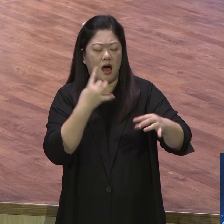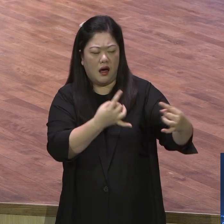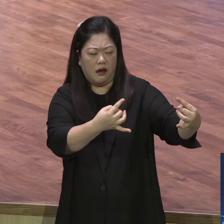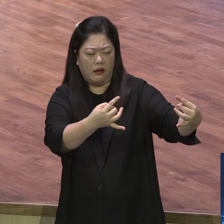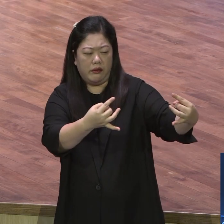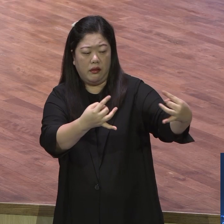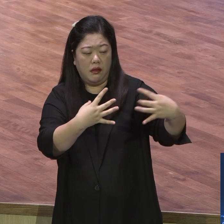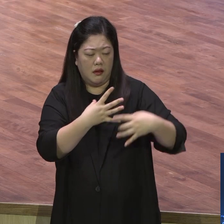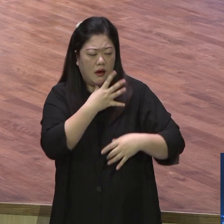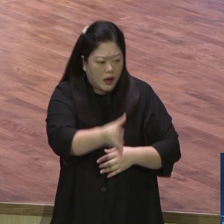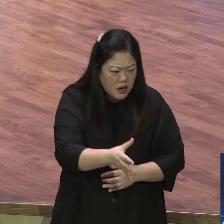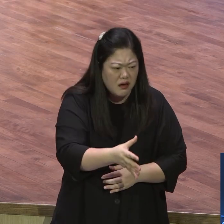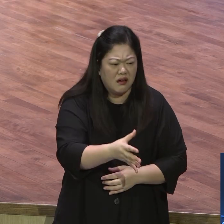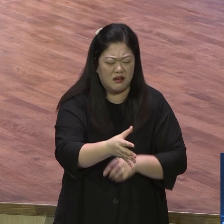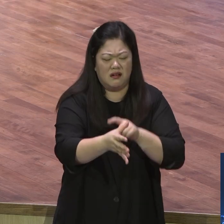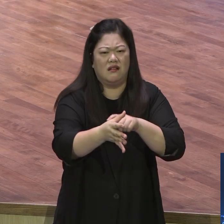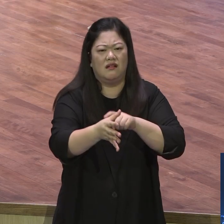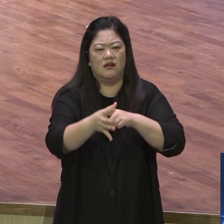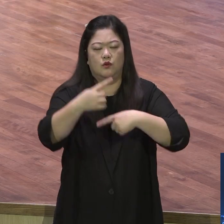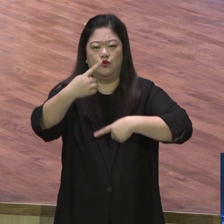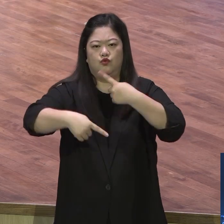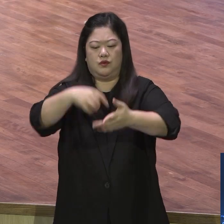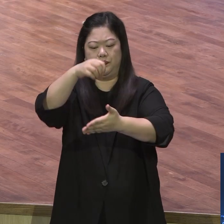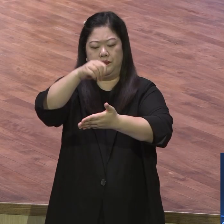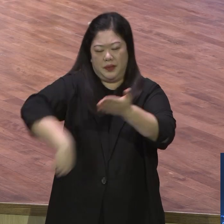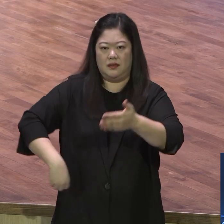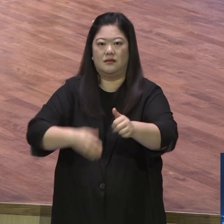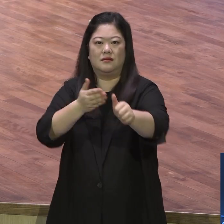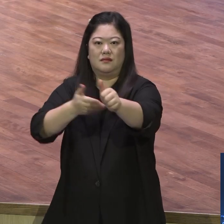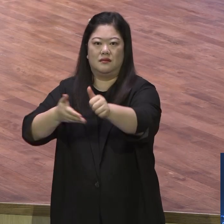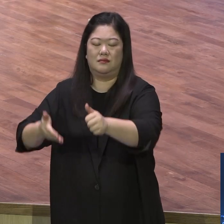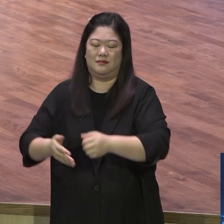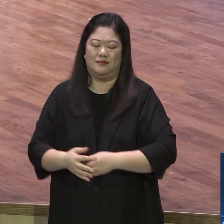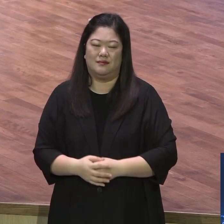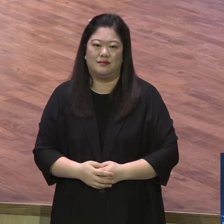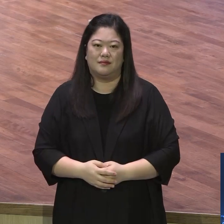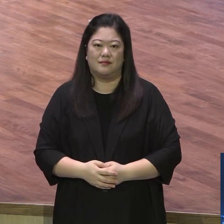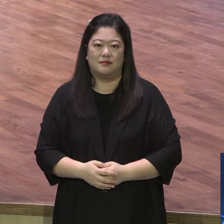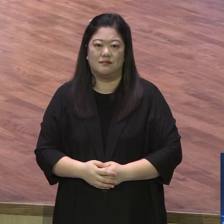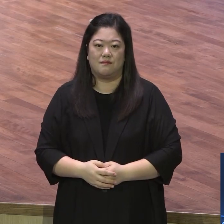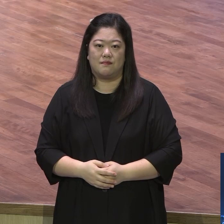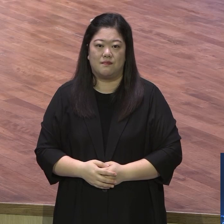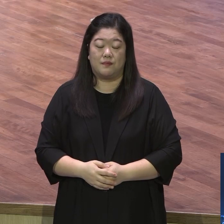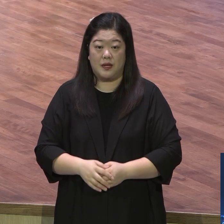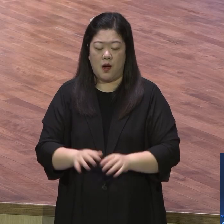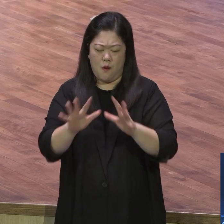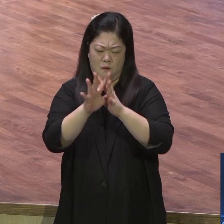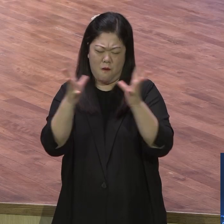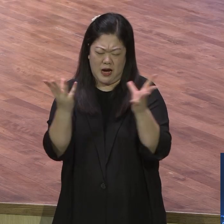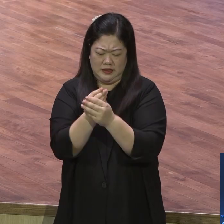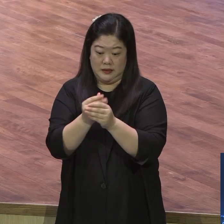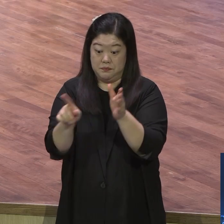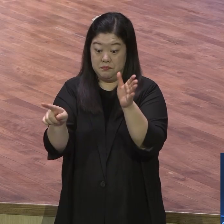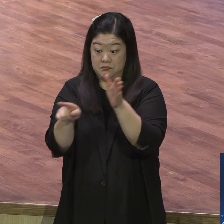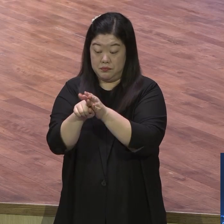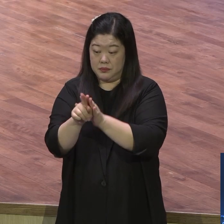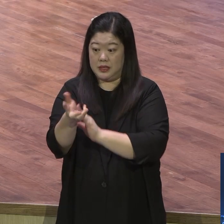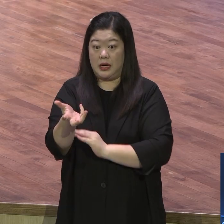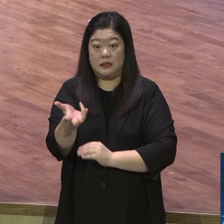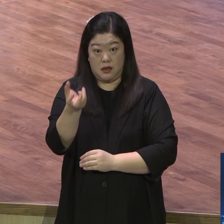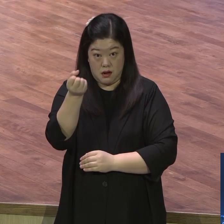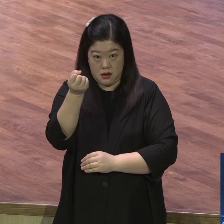이길 수가 있어요 절대 믿음을 가지면 어떻게 되느냐 하나님의 영광을 위해